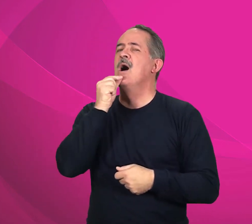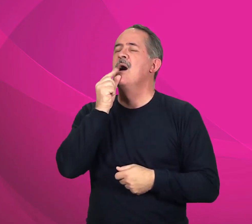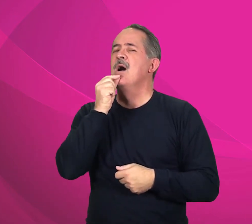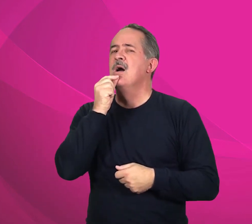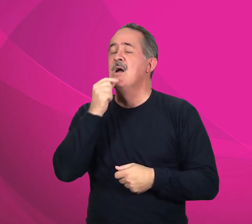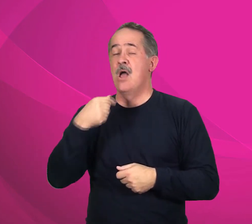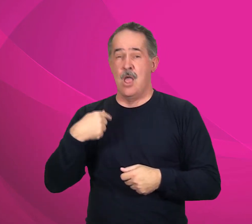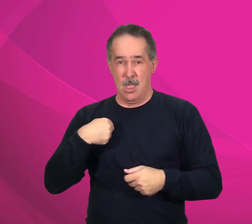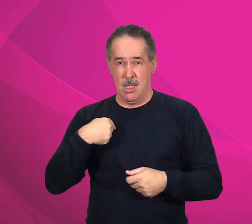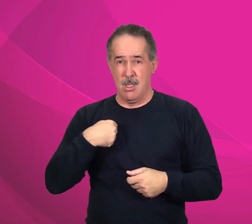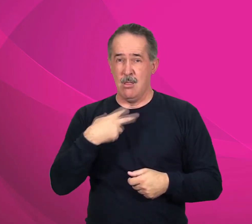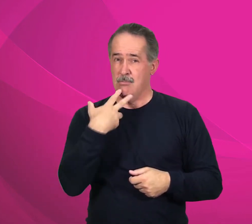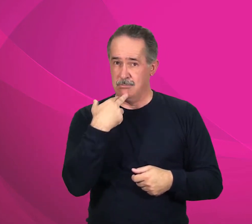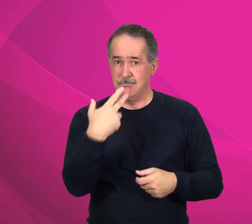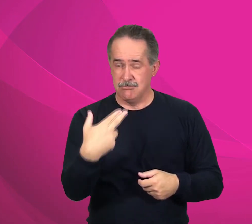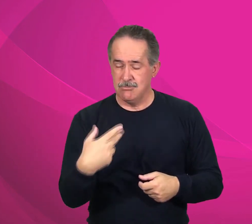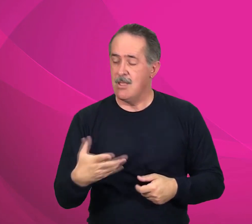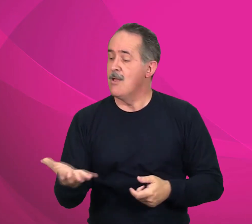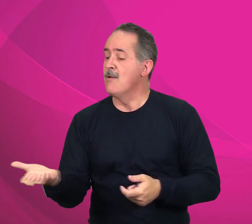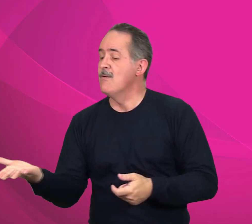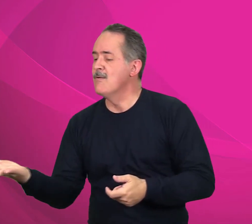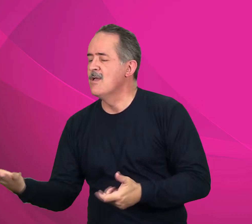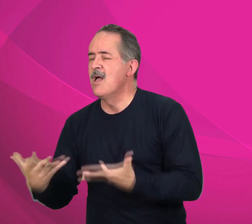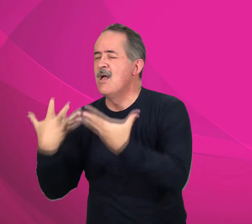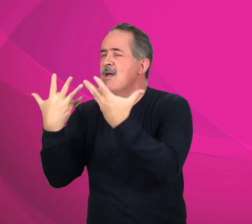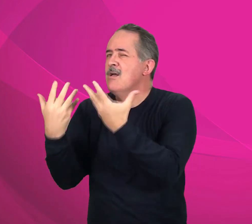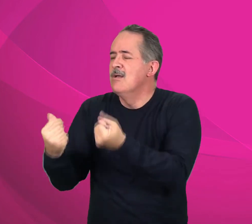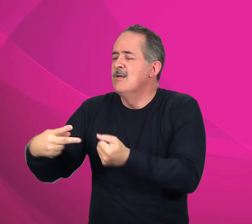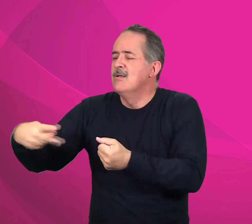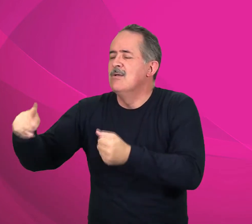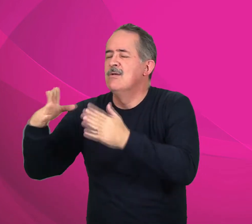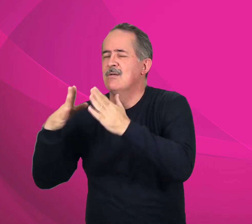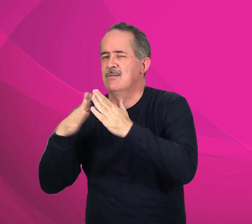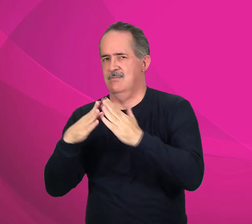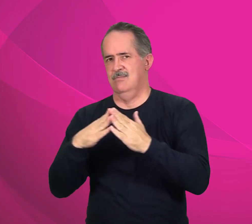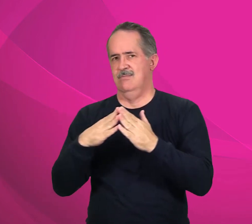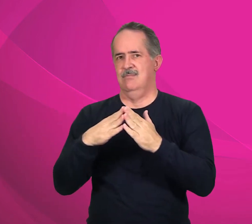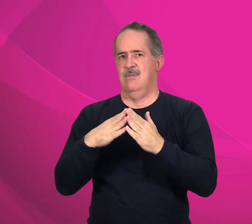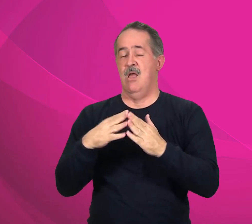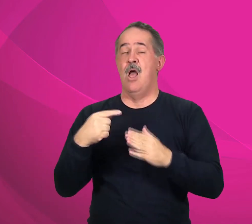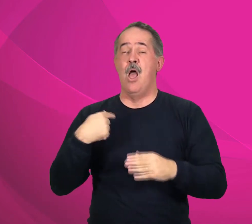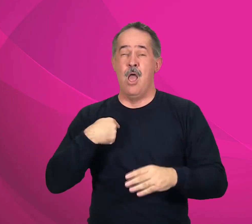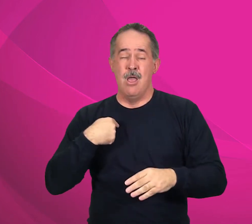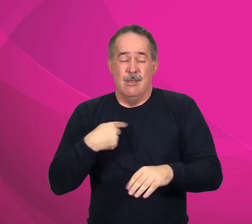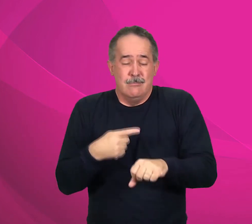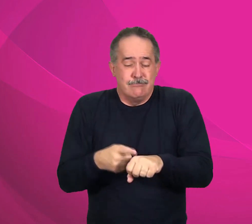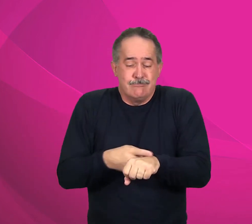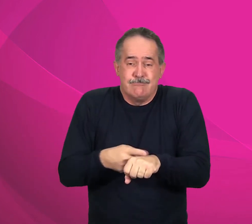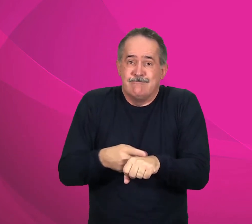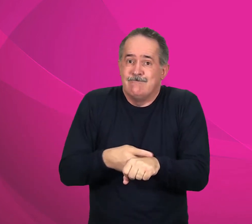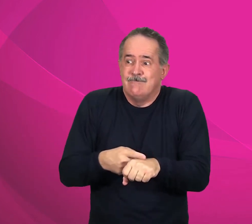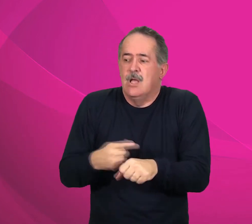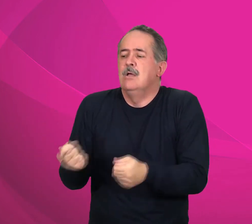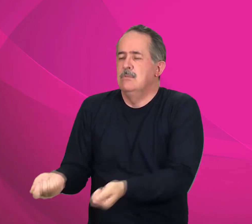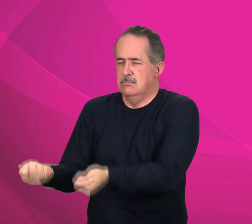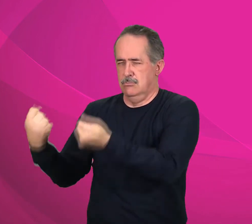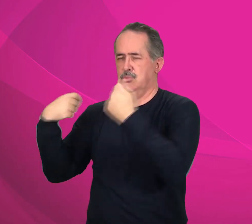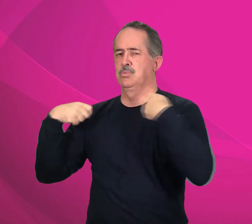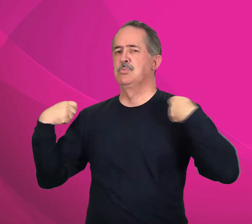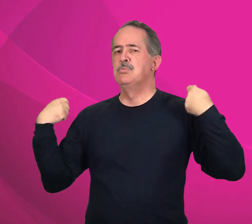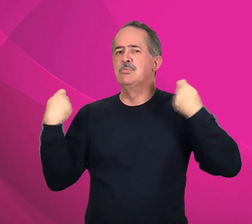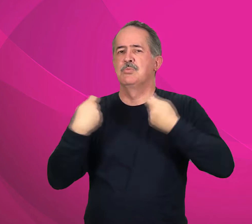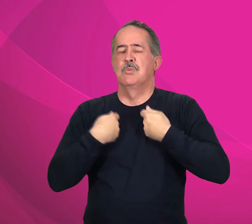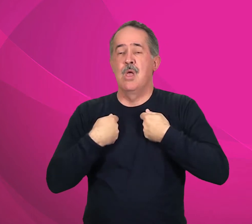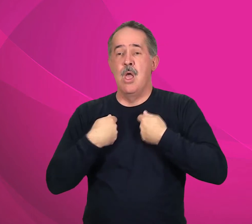eu era estrangeiro e me receber estes em casa eu estava nu e me vestiste